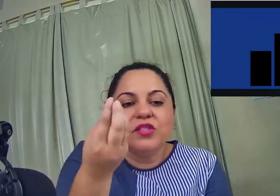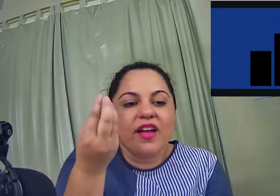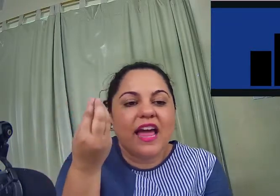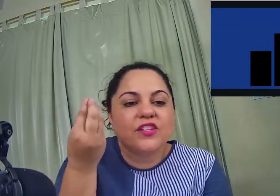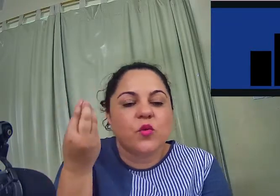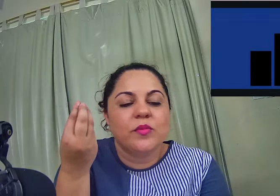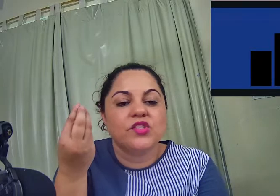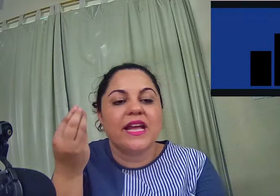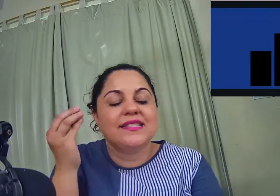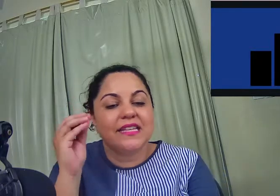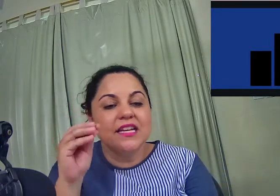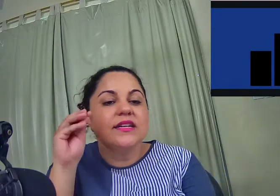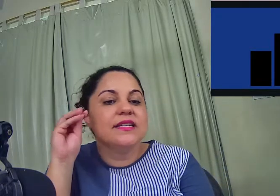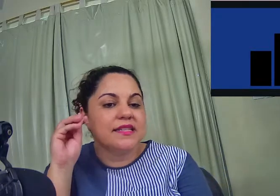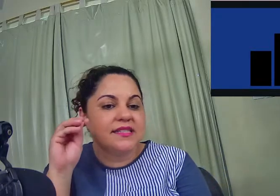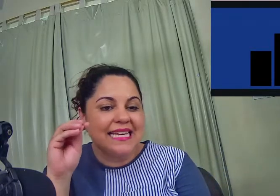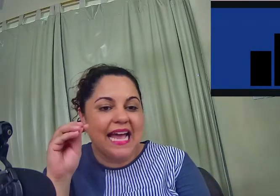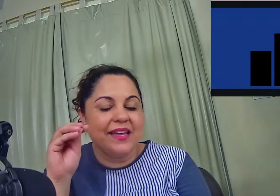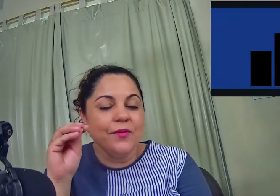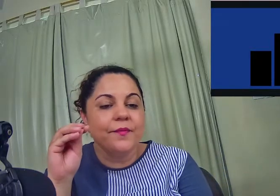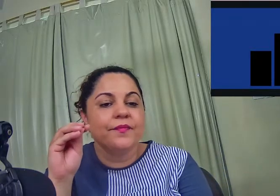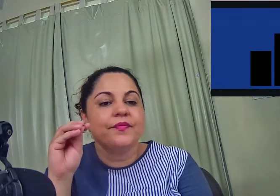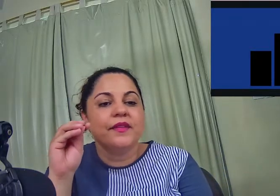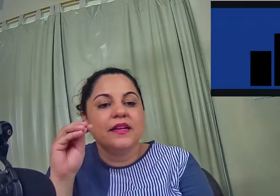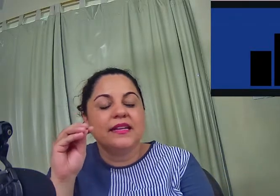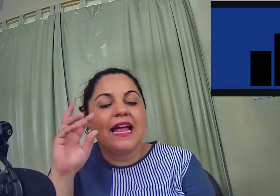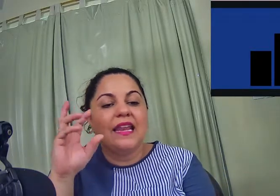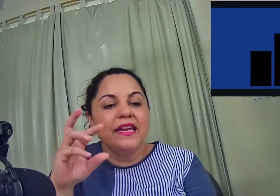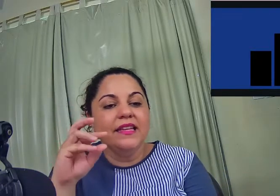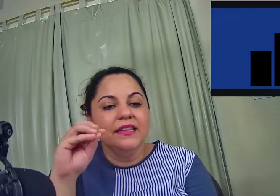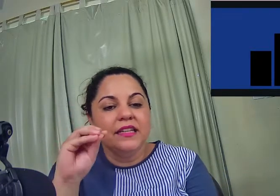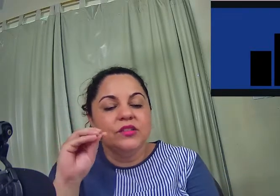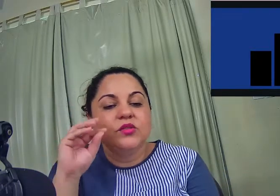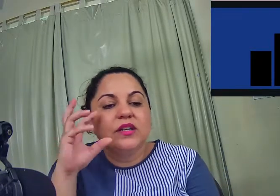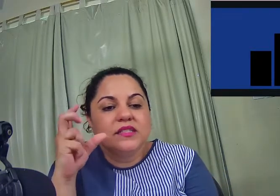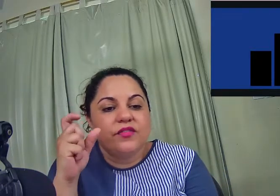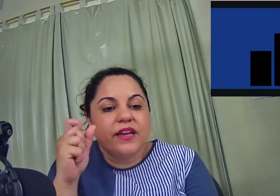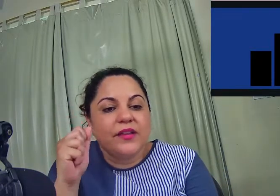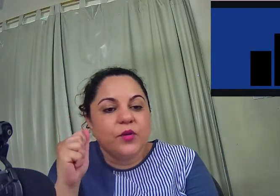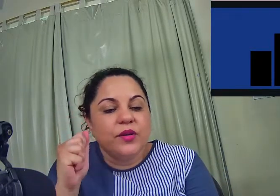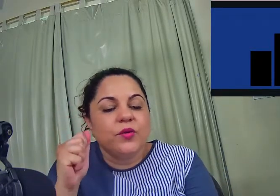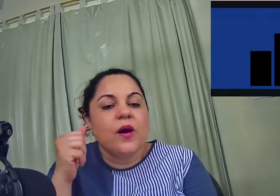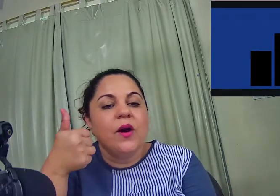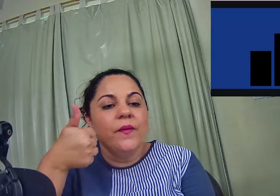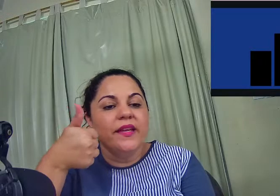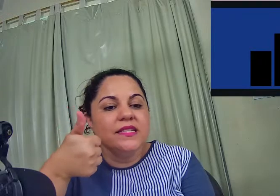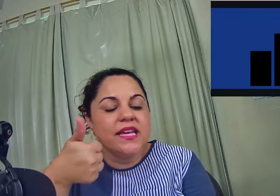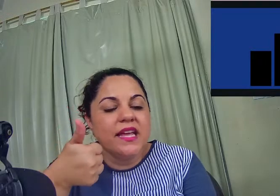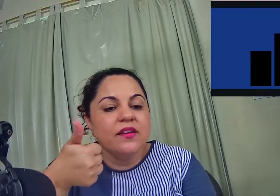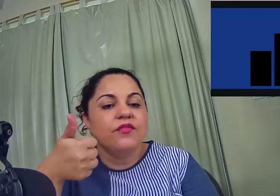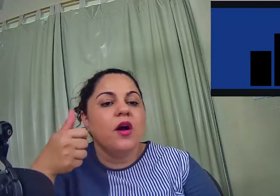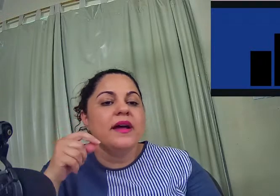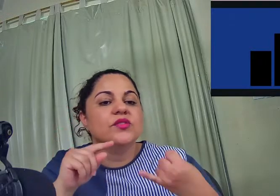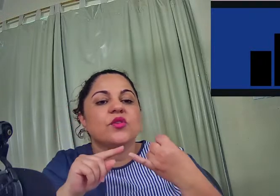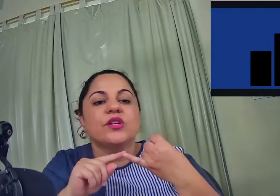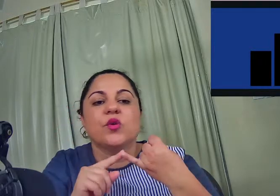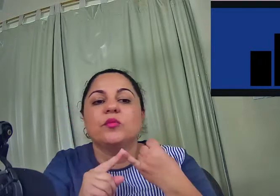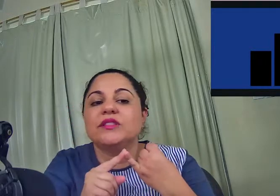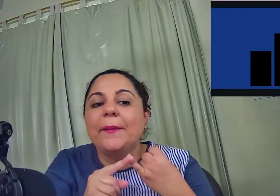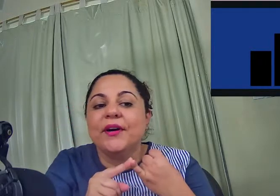falar de um objeto seja necessário, né, além do classificador manual, inserir informações como o